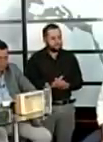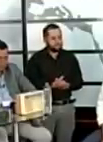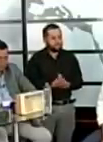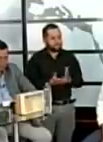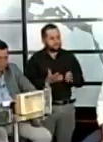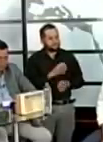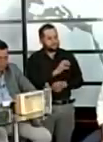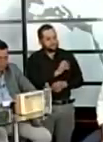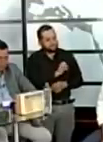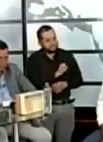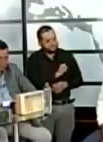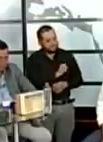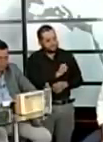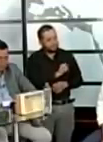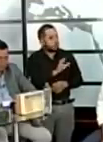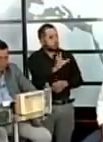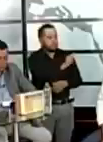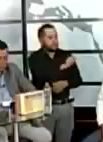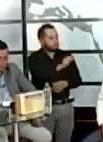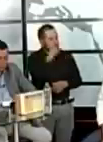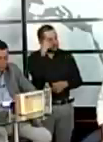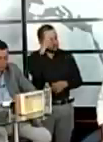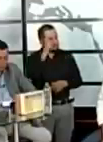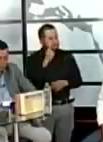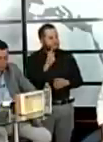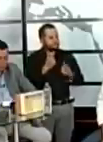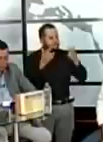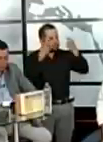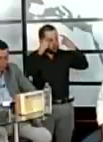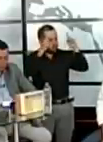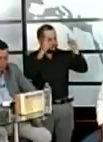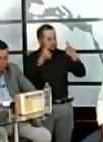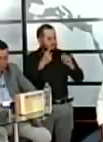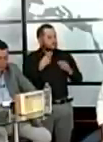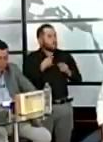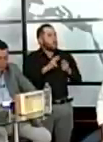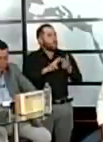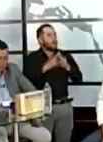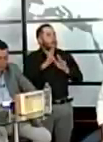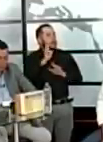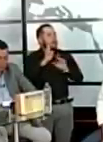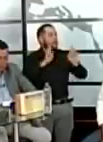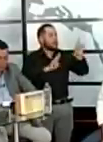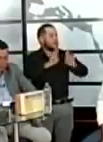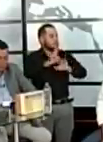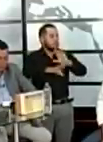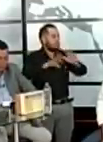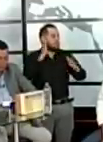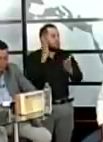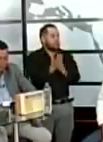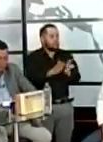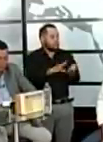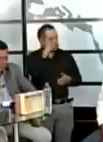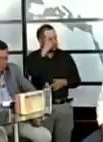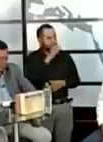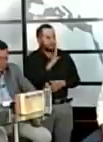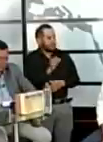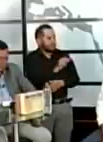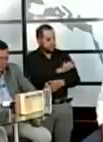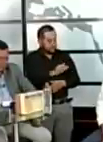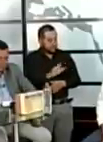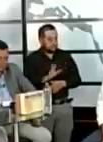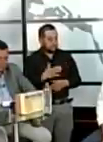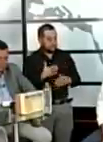dolor. Allá vamos todos. Esa nos la ganamos. Esa es la rifa que nos ganamos todos. Bueno. Voy con el doctor Mauricio Salazar y ya vienen